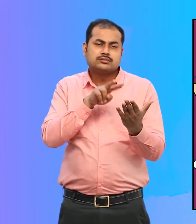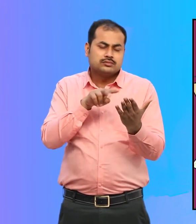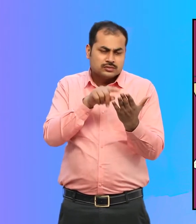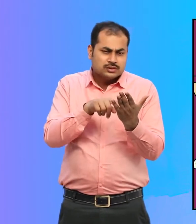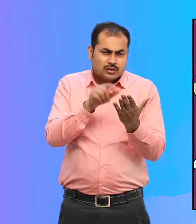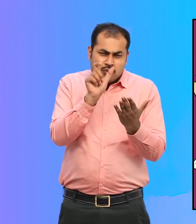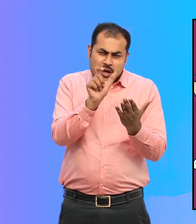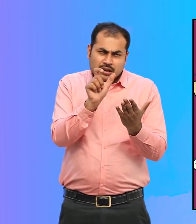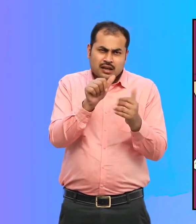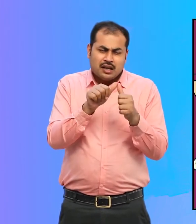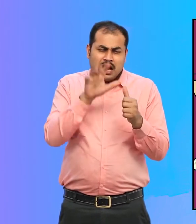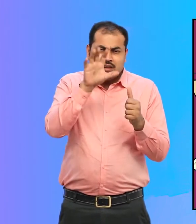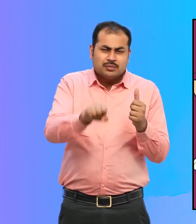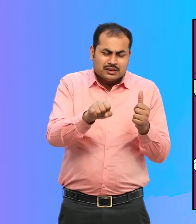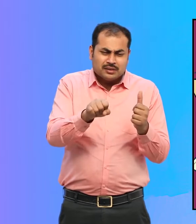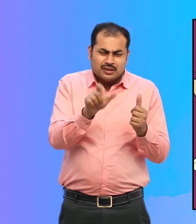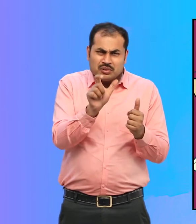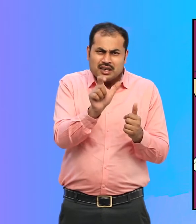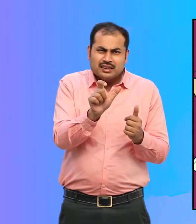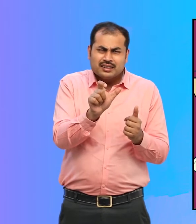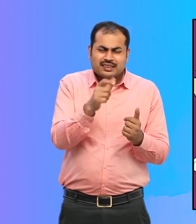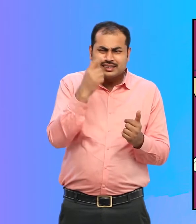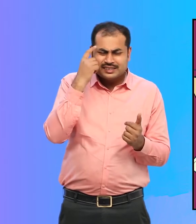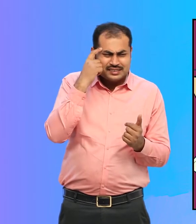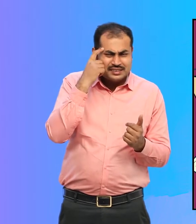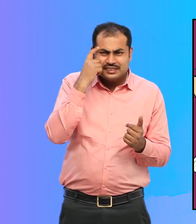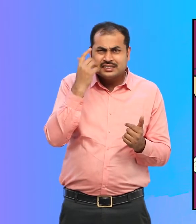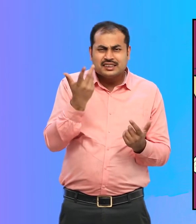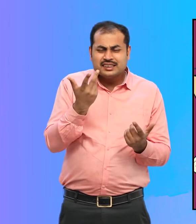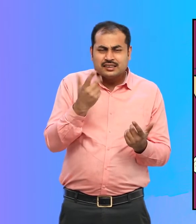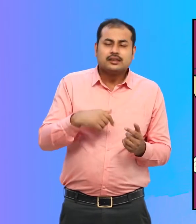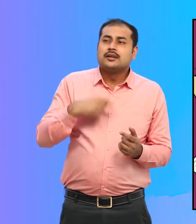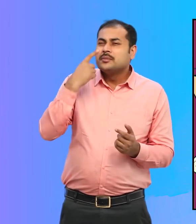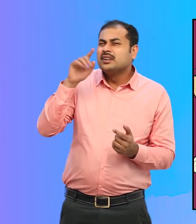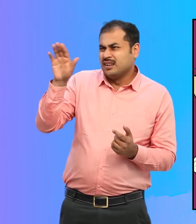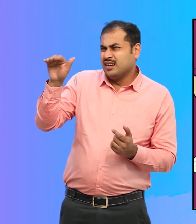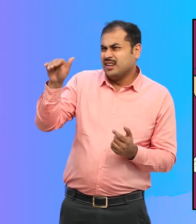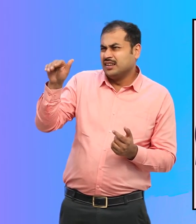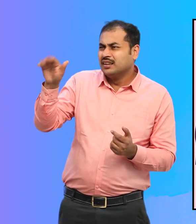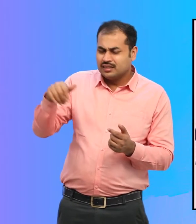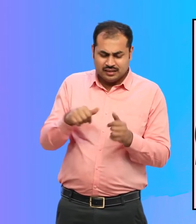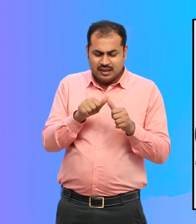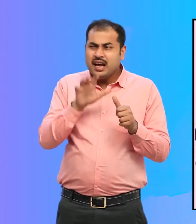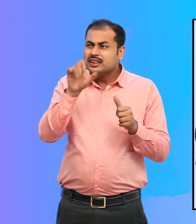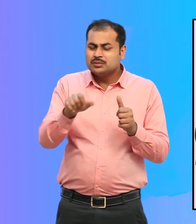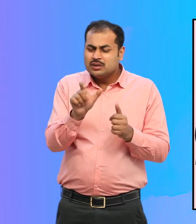सुगम्यता शब्द पर पड़ती है हुआ था और वह कहती है मम्मी मम्मी